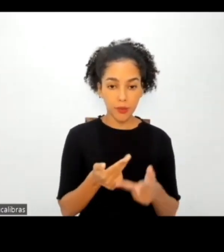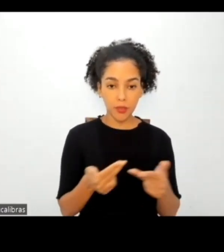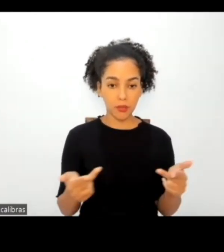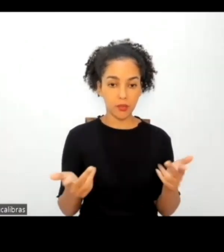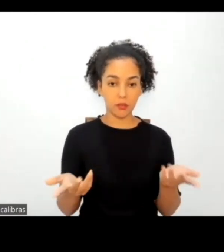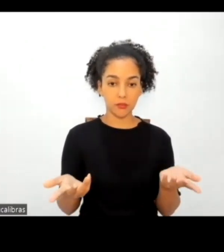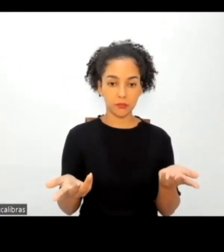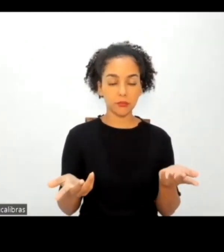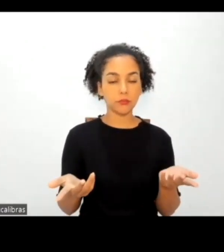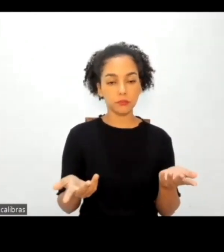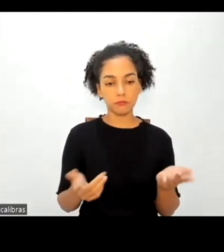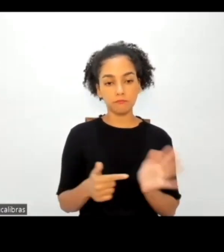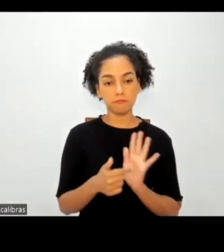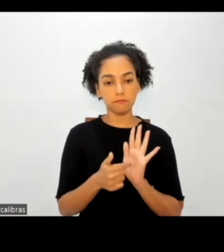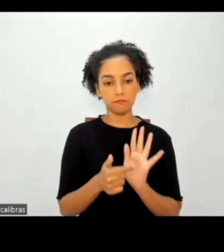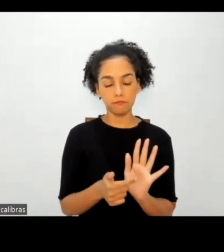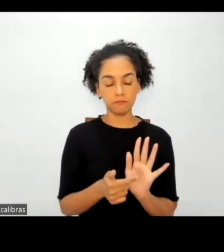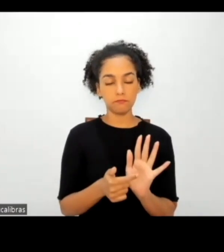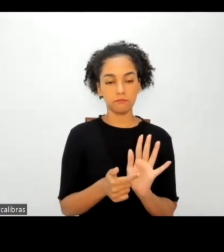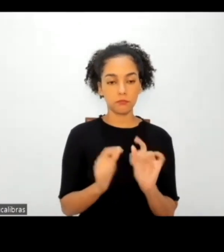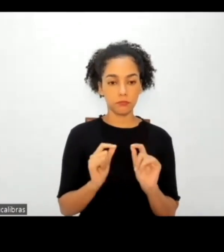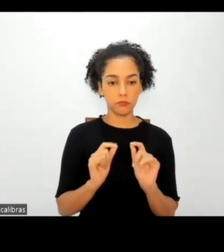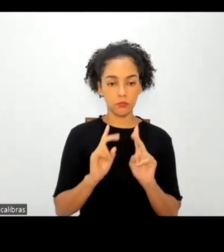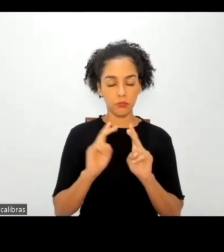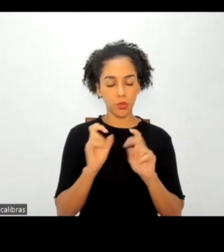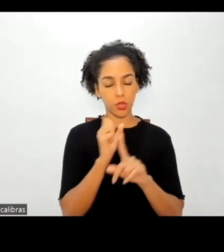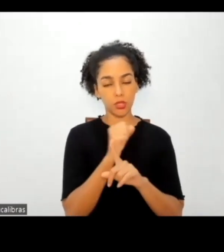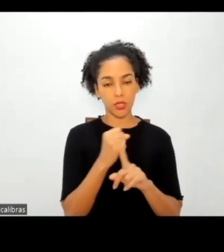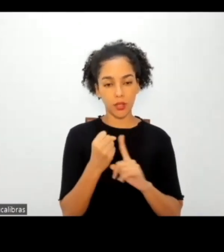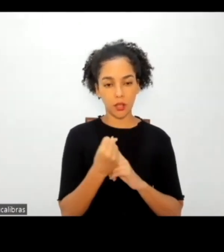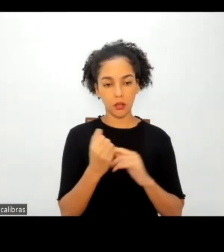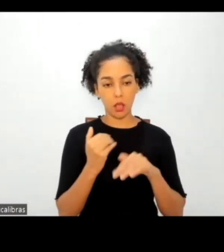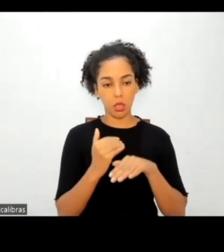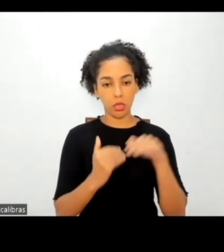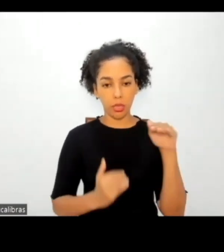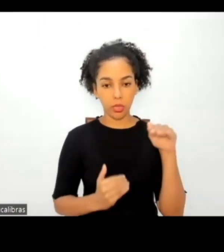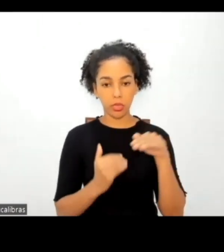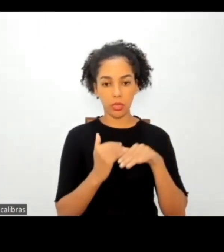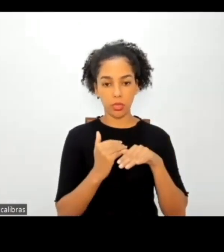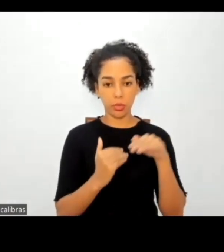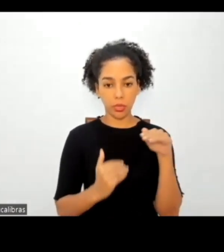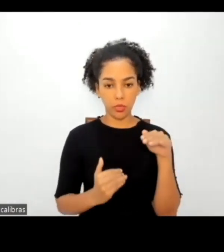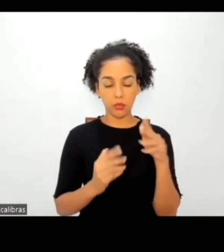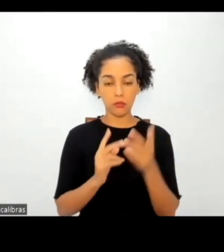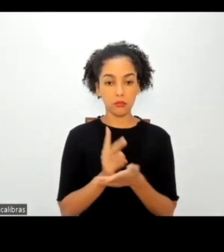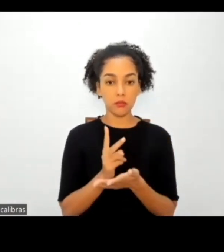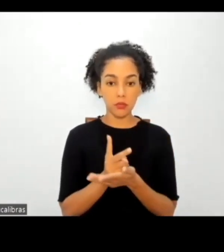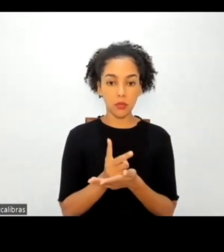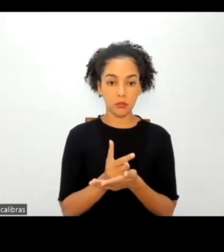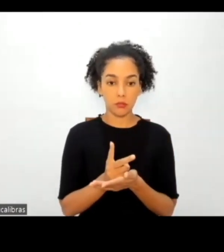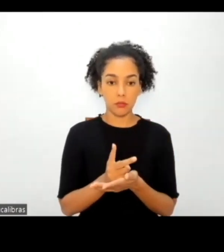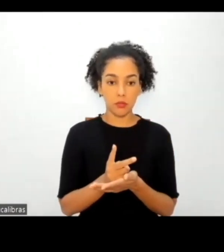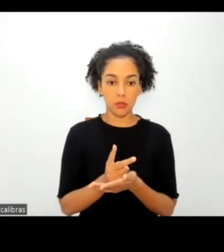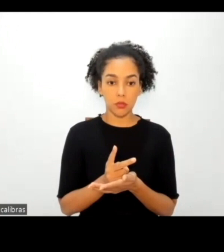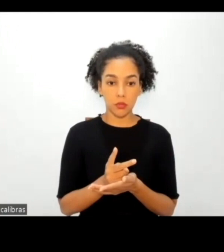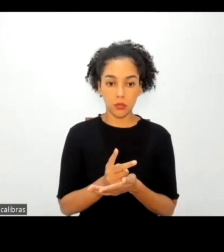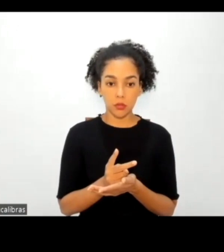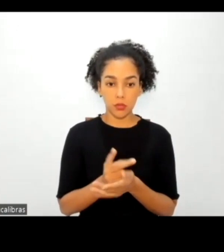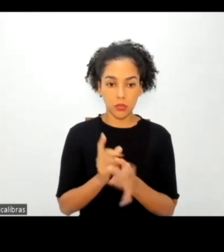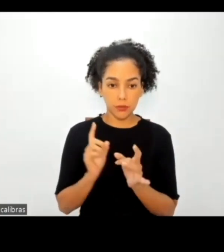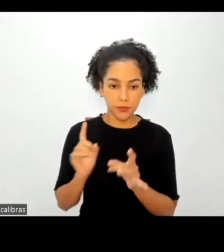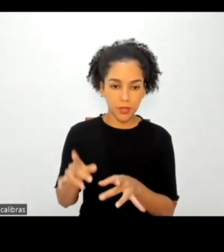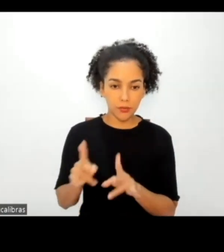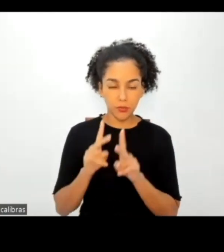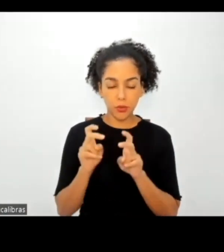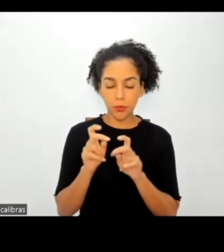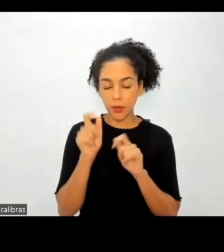a contradição inerente à sociedade, né, que é a contradição do capital-trabalho, mas que se expressa concretamente sobre corpos